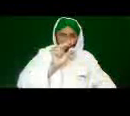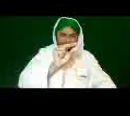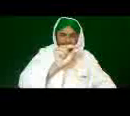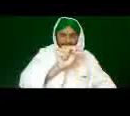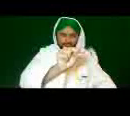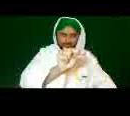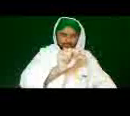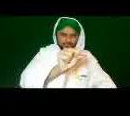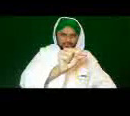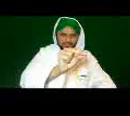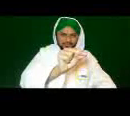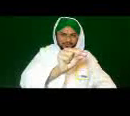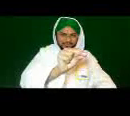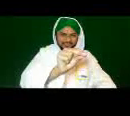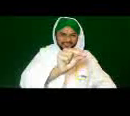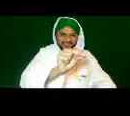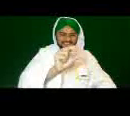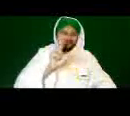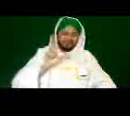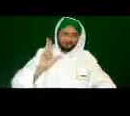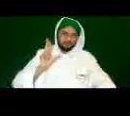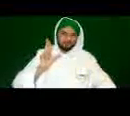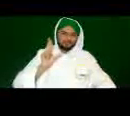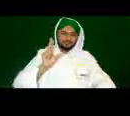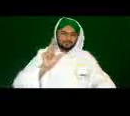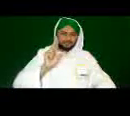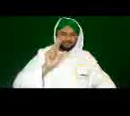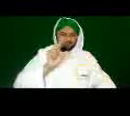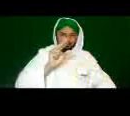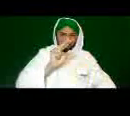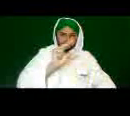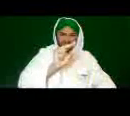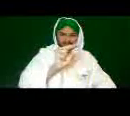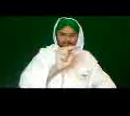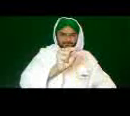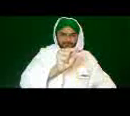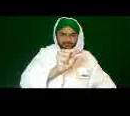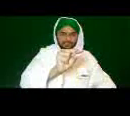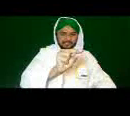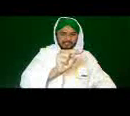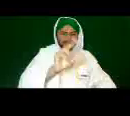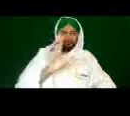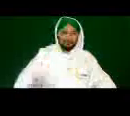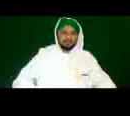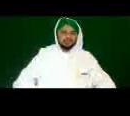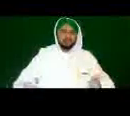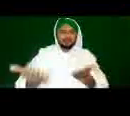ہوتے تو بالکل وہ غائب ہو جاتا ہے. تو یوں جانا، ٹھیک ہے،